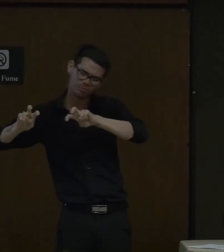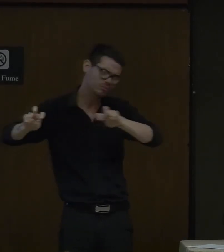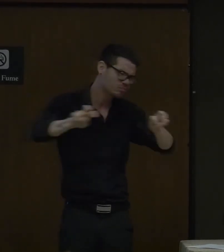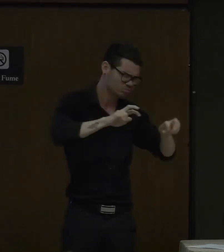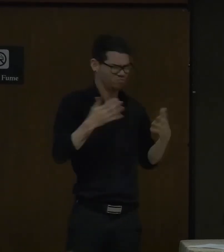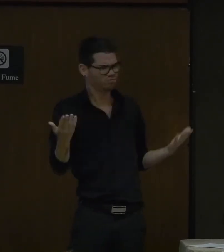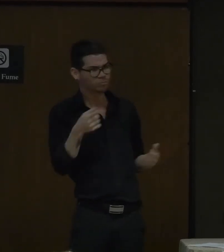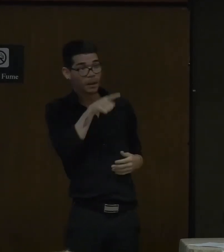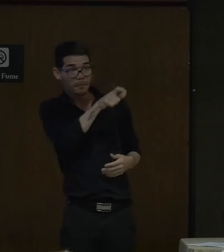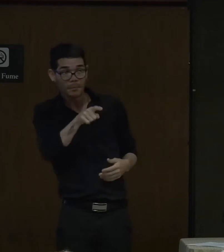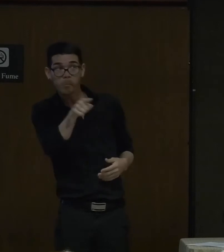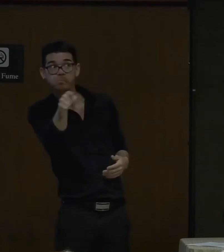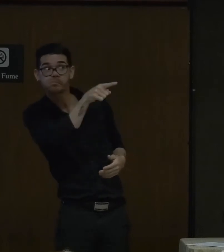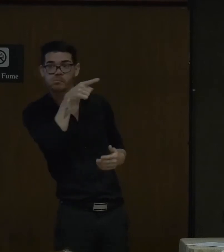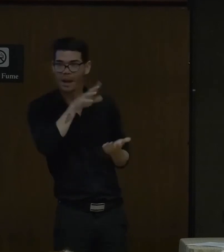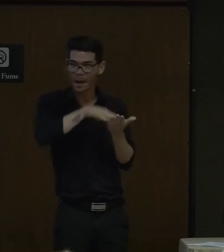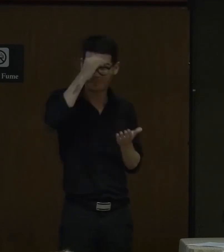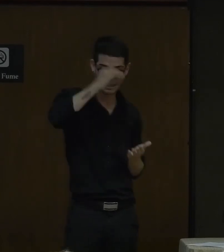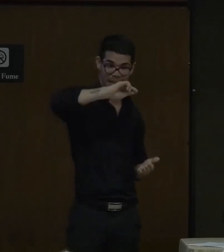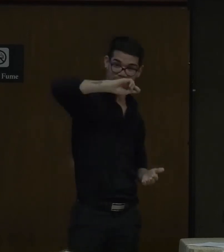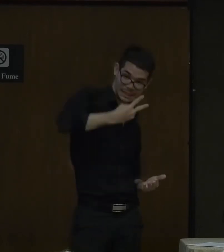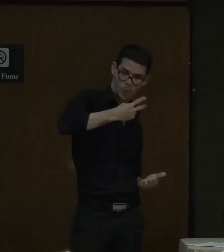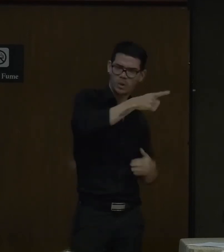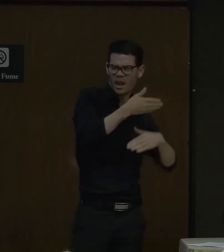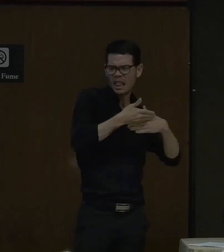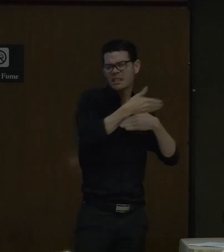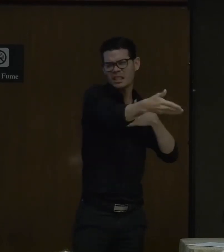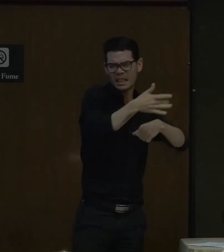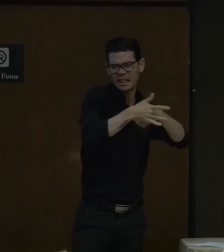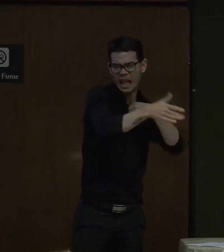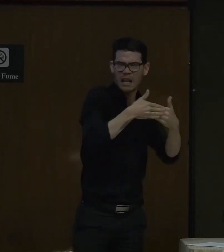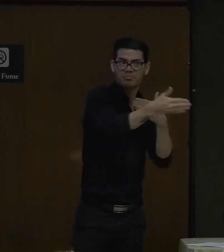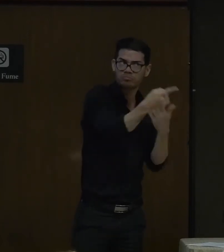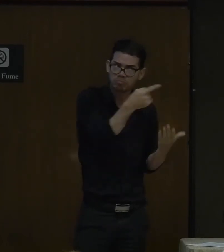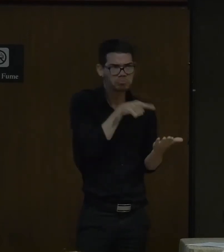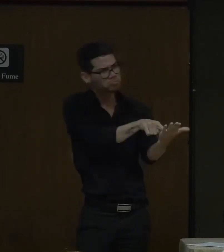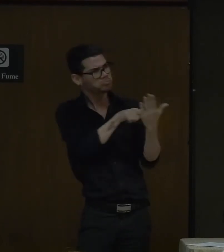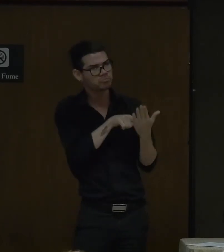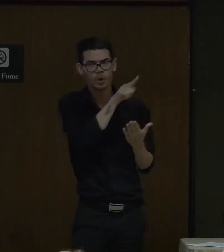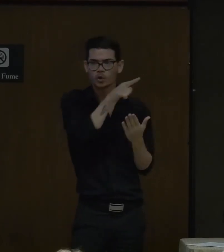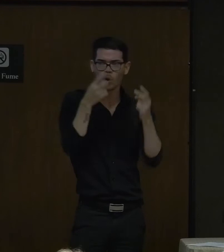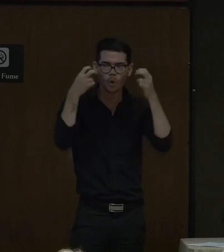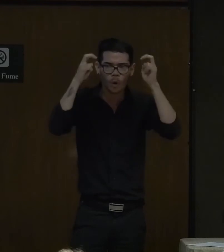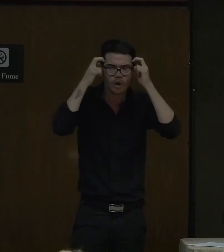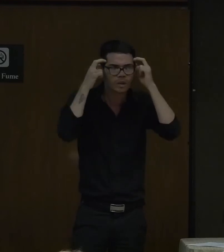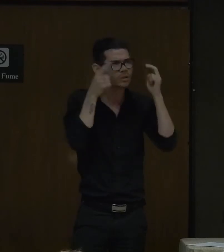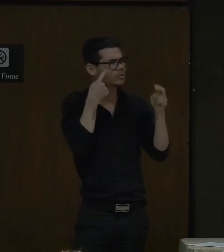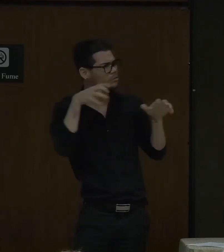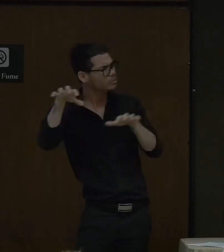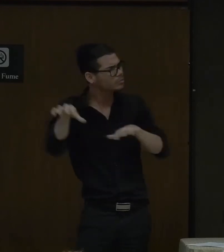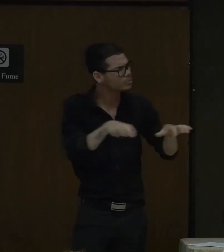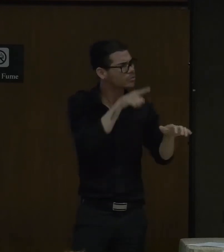también tienen ciertas características cognitivas y ciertas características en cómo procesan el lenguaje